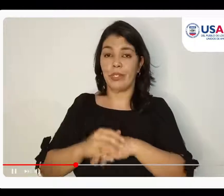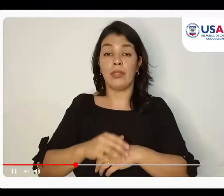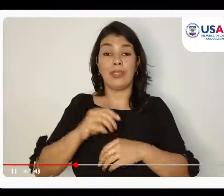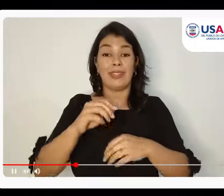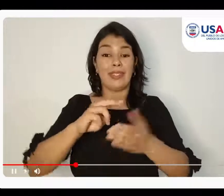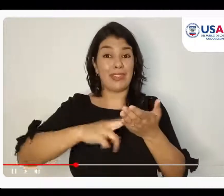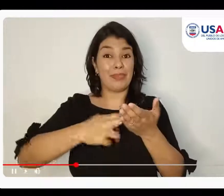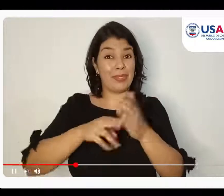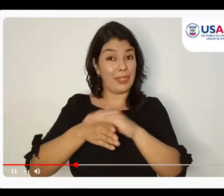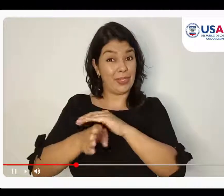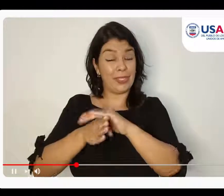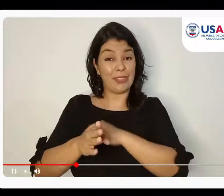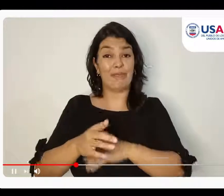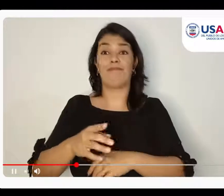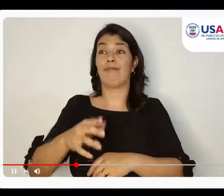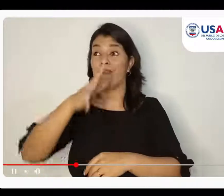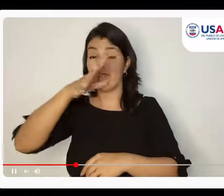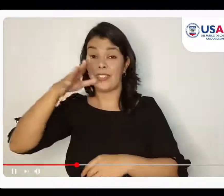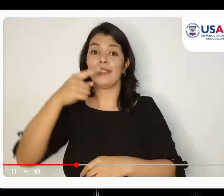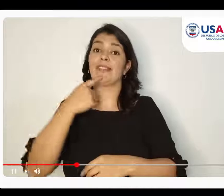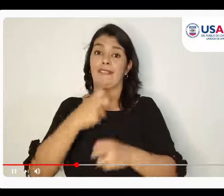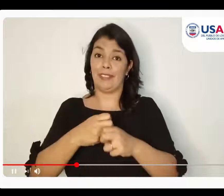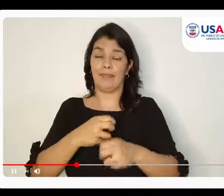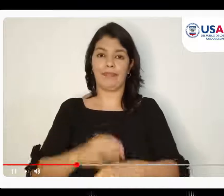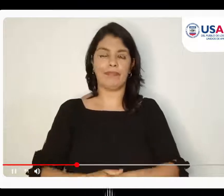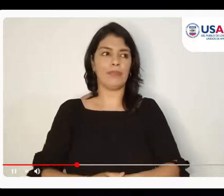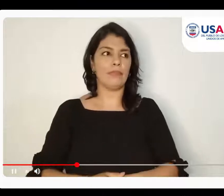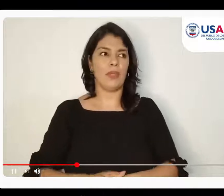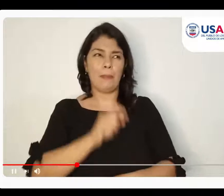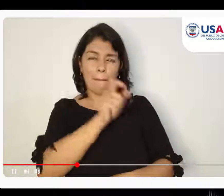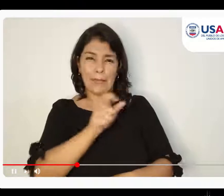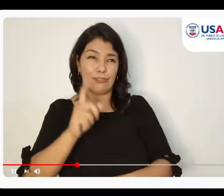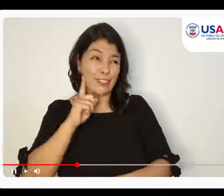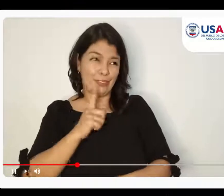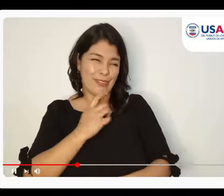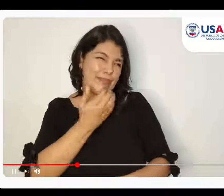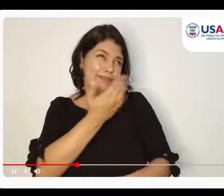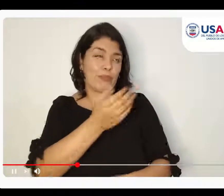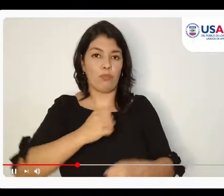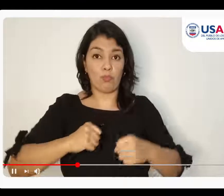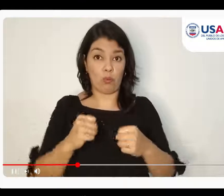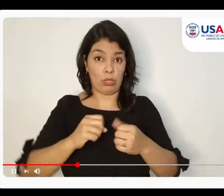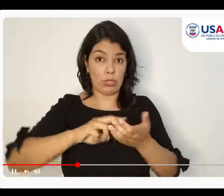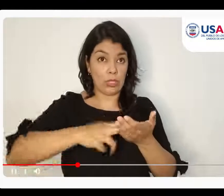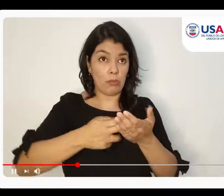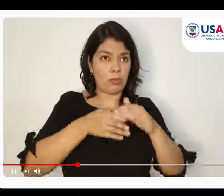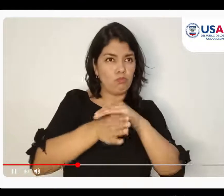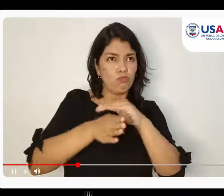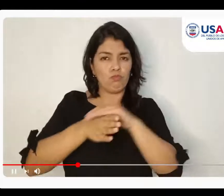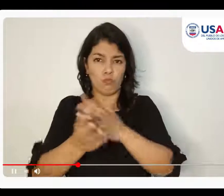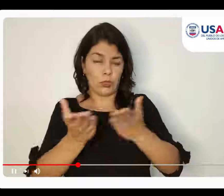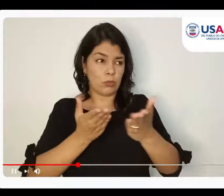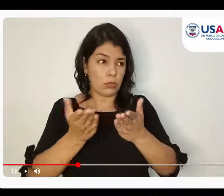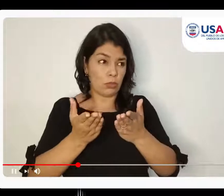interpretación es mucho más complicado en territorios rurales. El acceso que tienen las personas sordas de Bogotá a los servicios de interpretación, pues obviamente no se